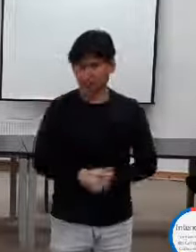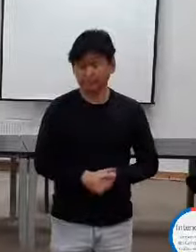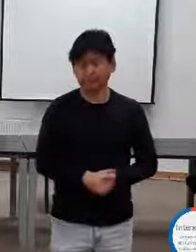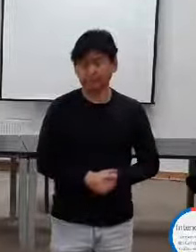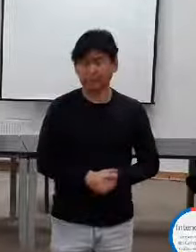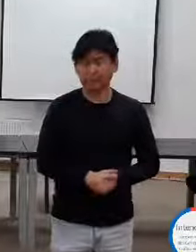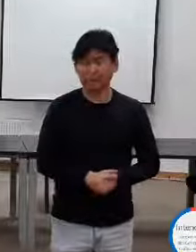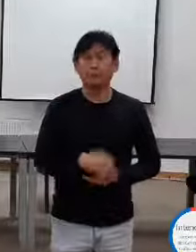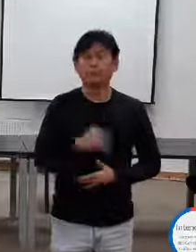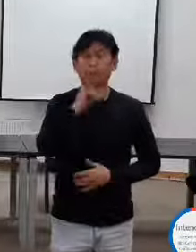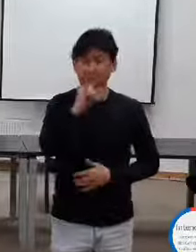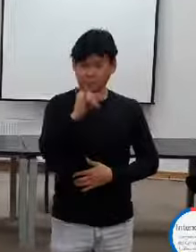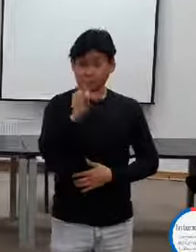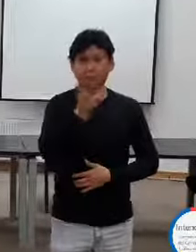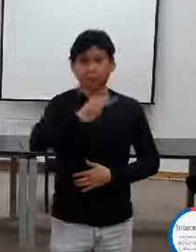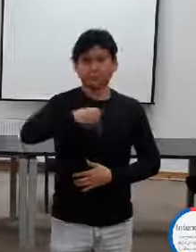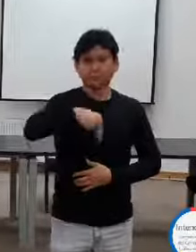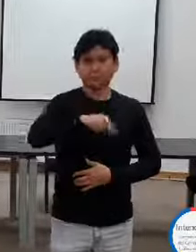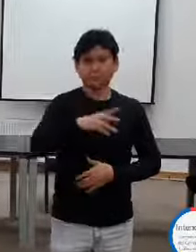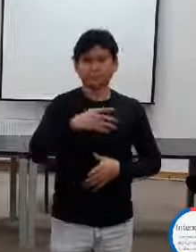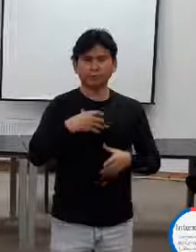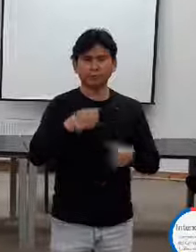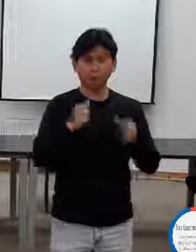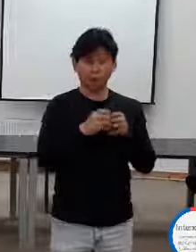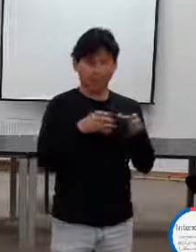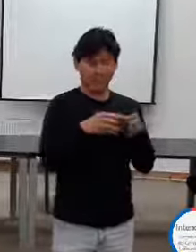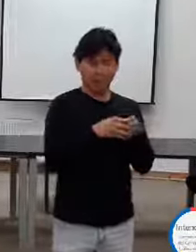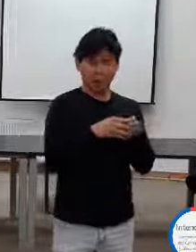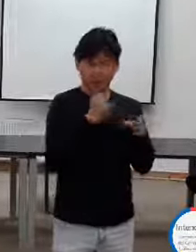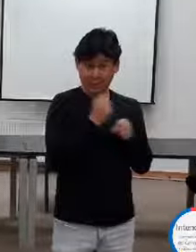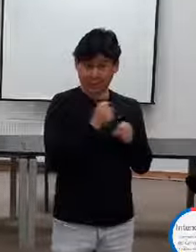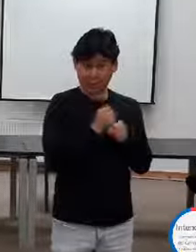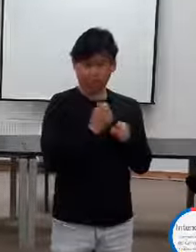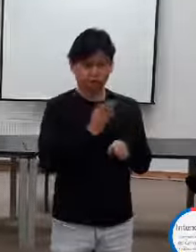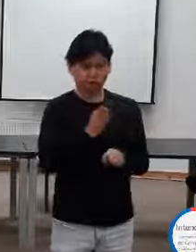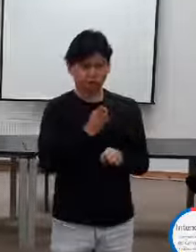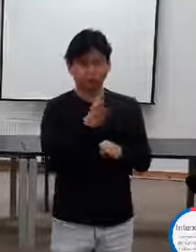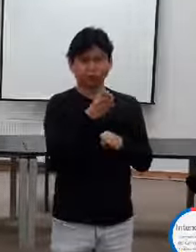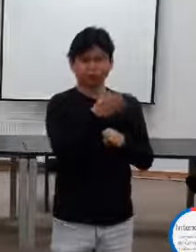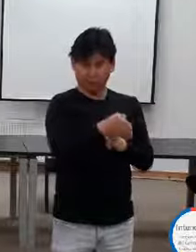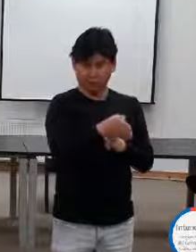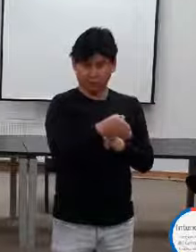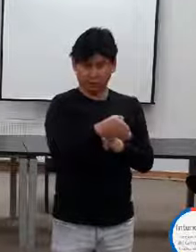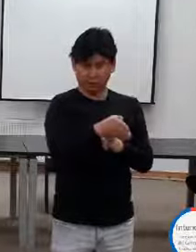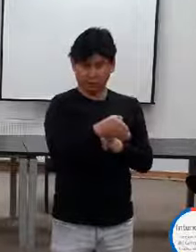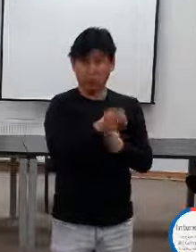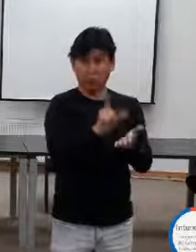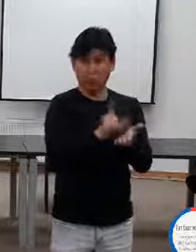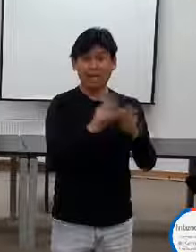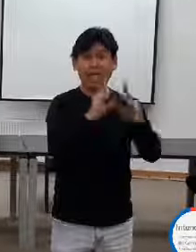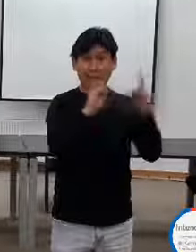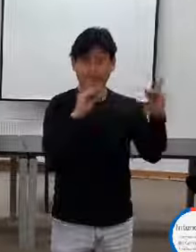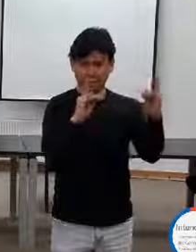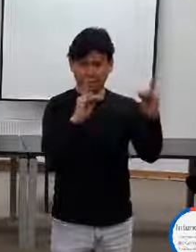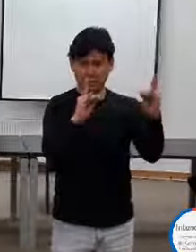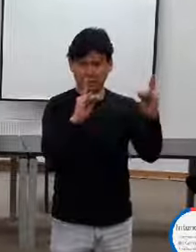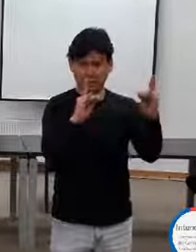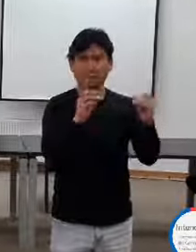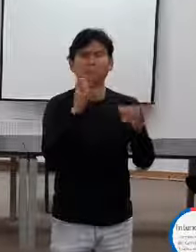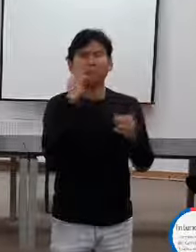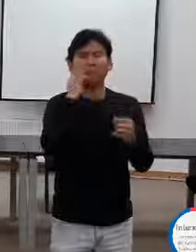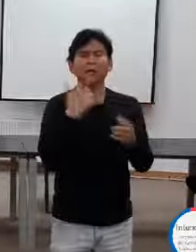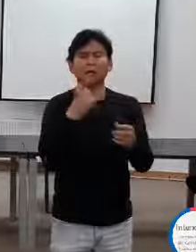Sí, nosotros estamos con los equipos epidemiológicos al menos y sanitarios de la localidad desplegados